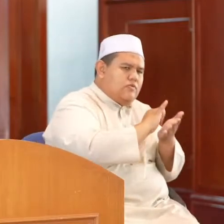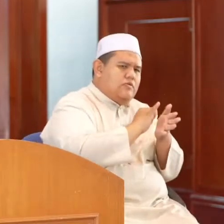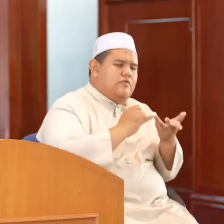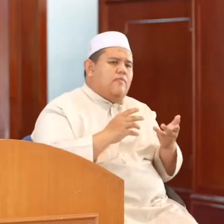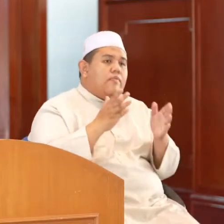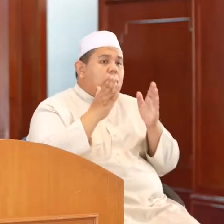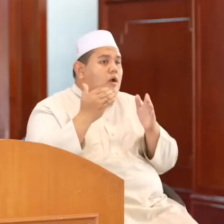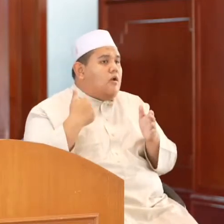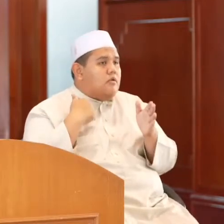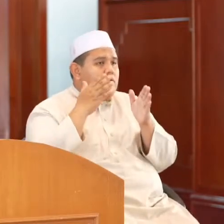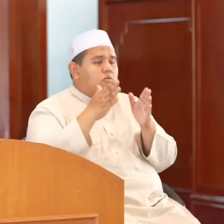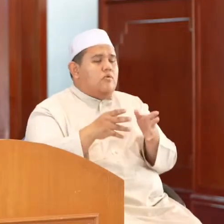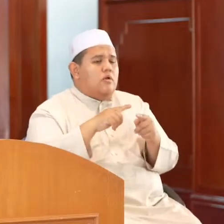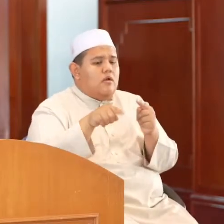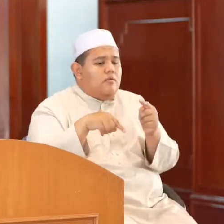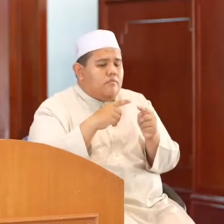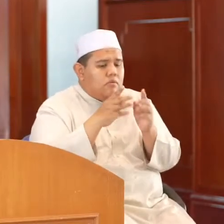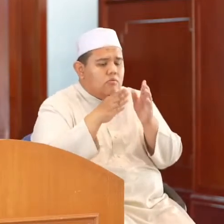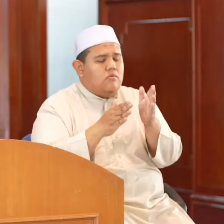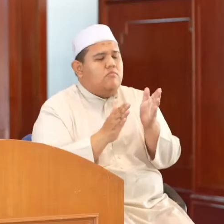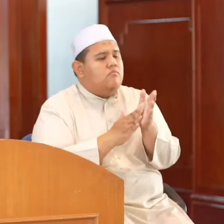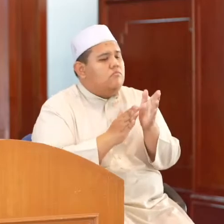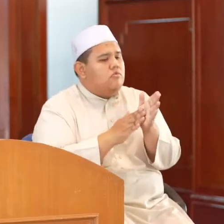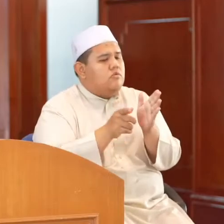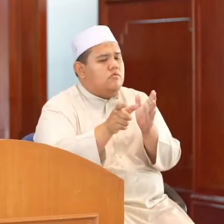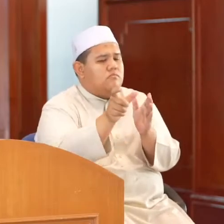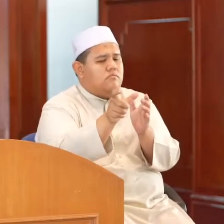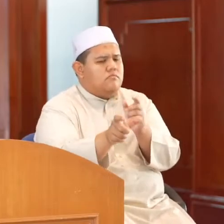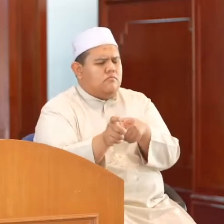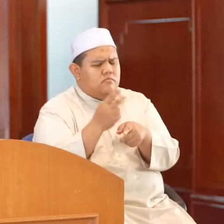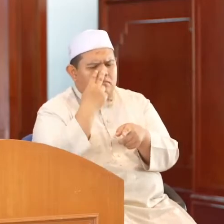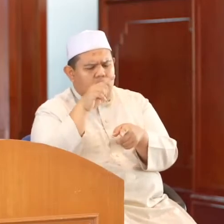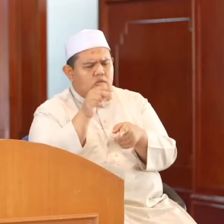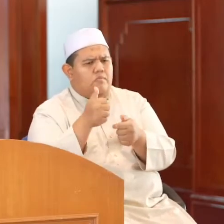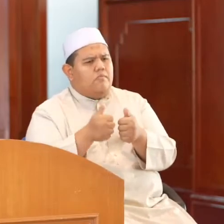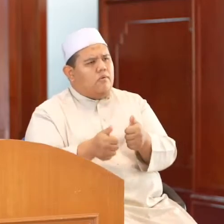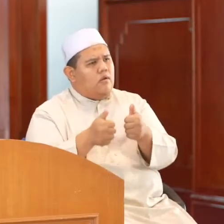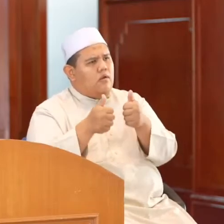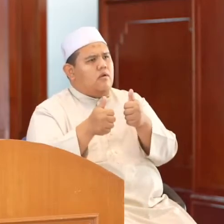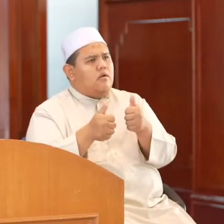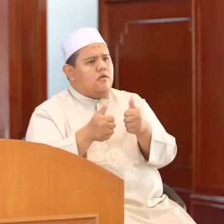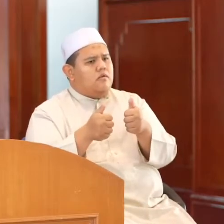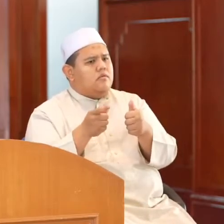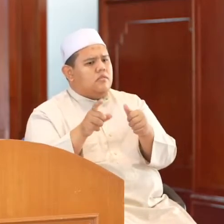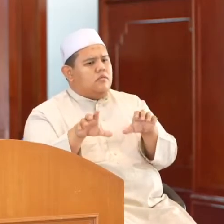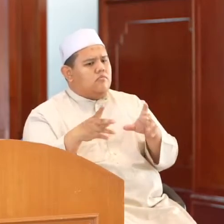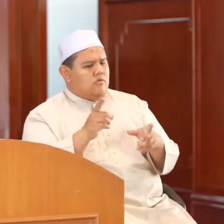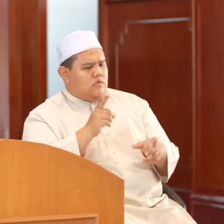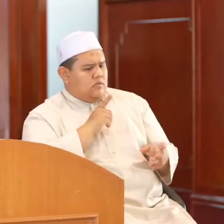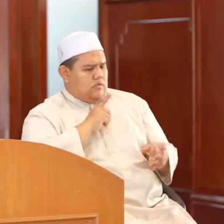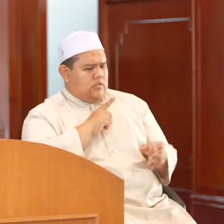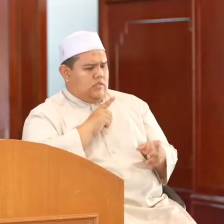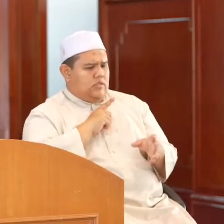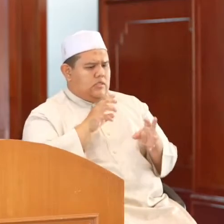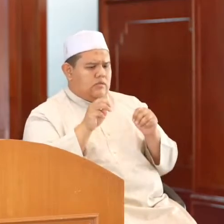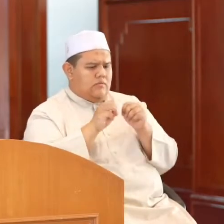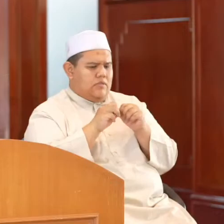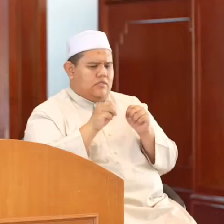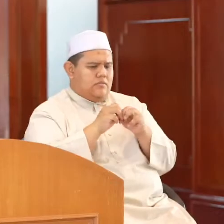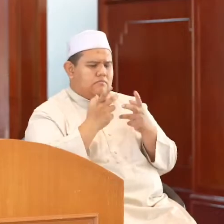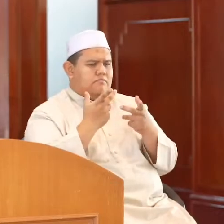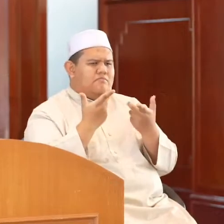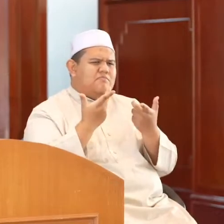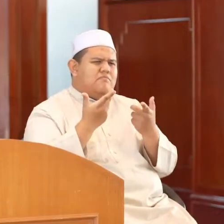Ada orang yang apabila dipuji, nampak hebat ni, dia buat diri dia ni macam tak berapa nak